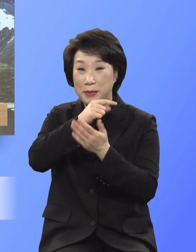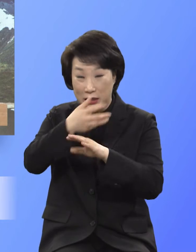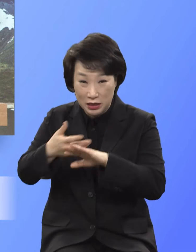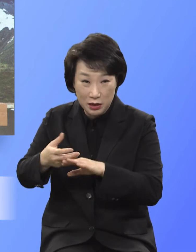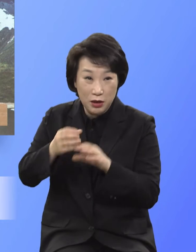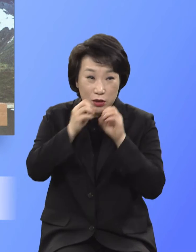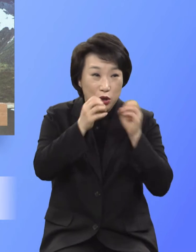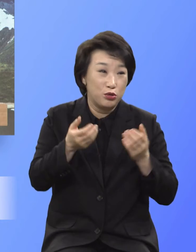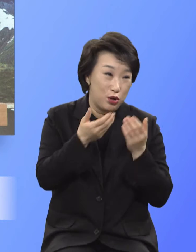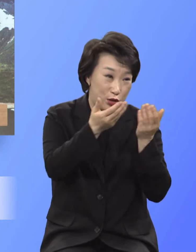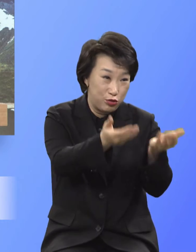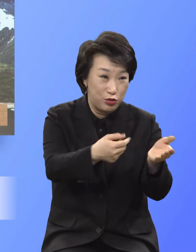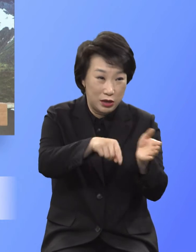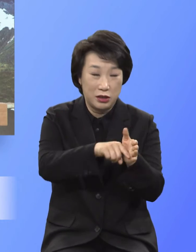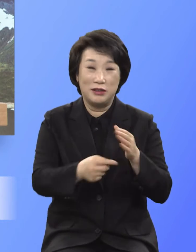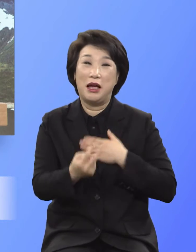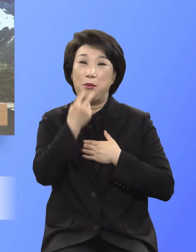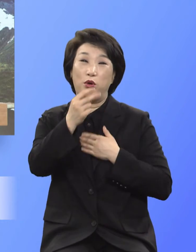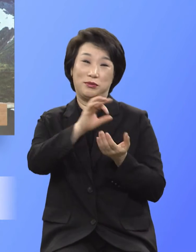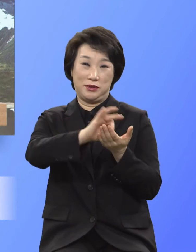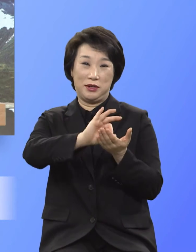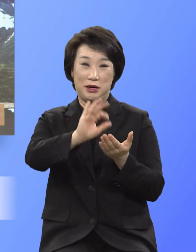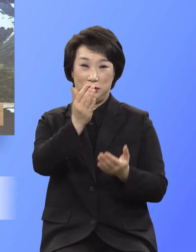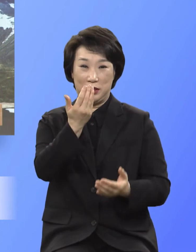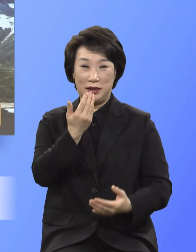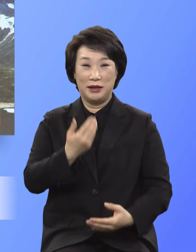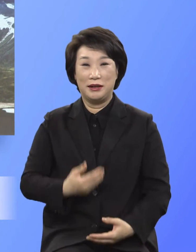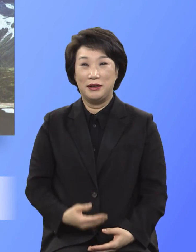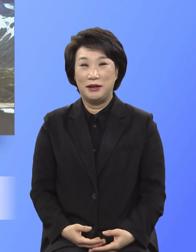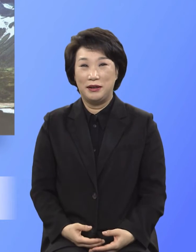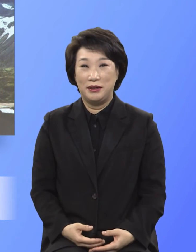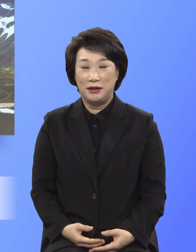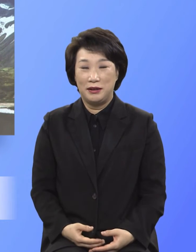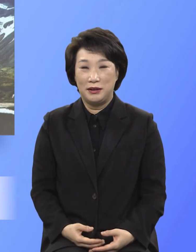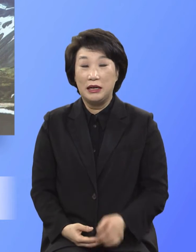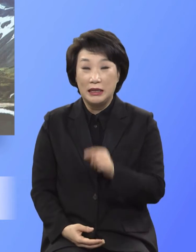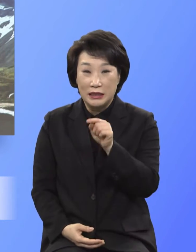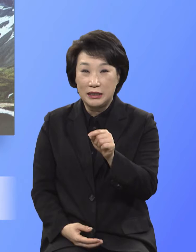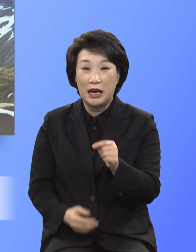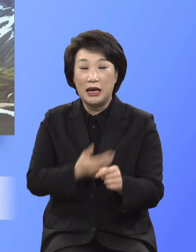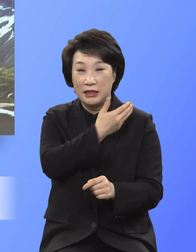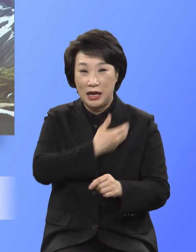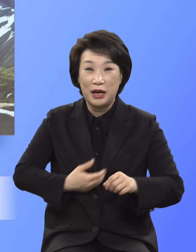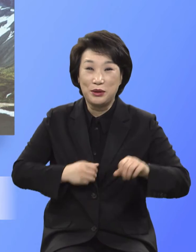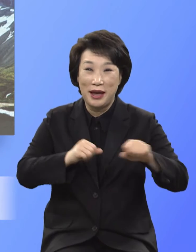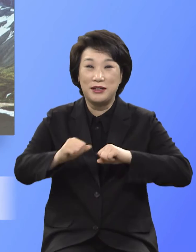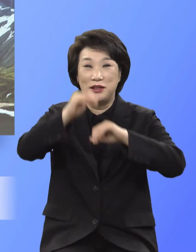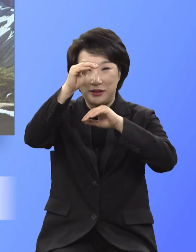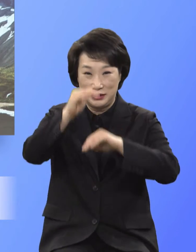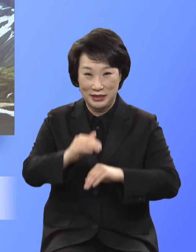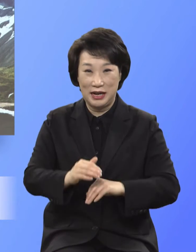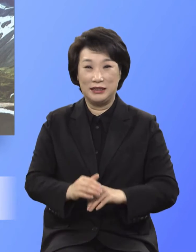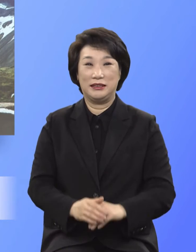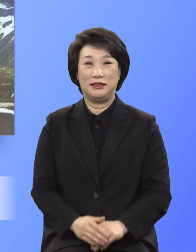흘리심을 전하기 위해서 내 목숨을 바치는 것입니다. 그것이 사도의 행전입니다.